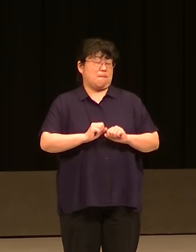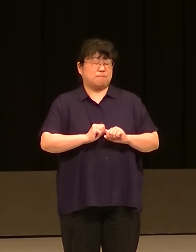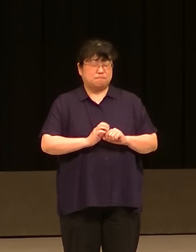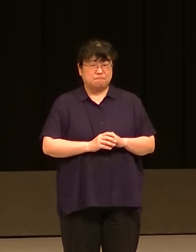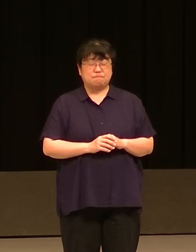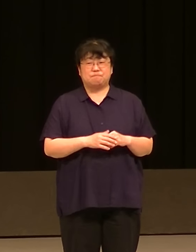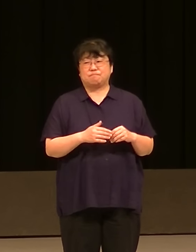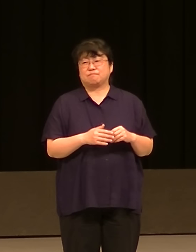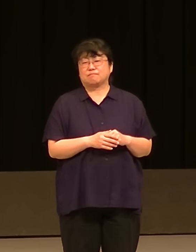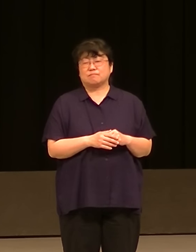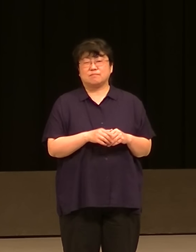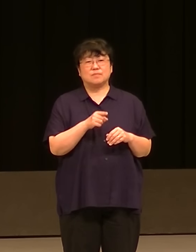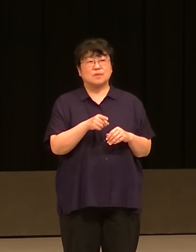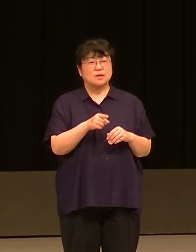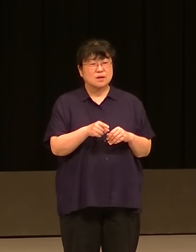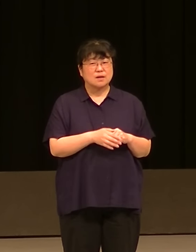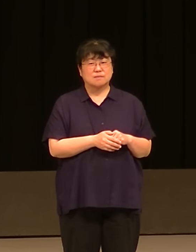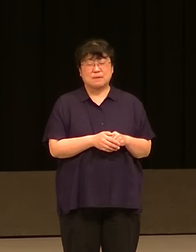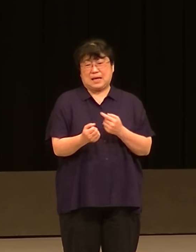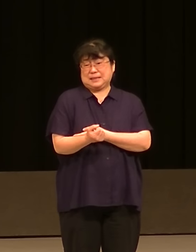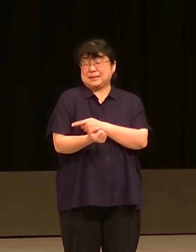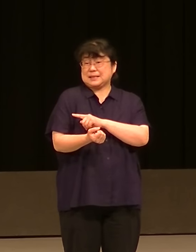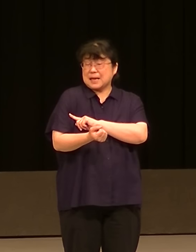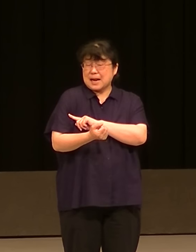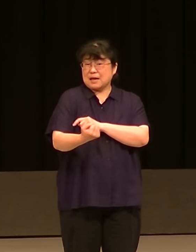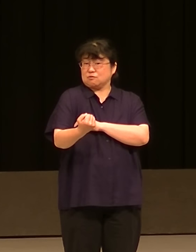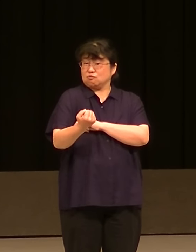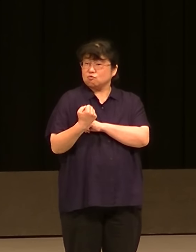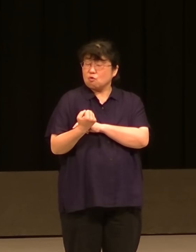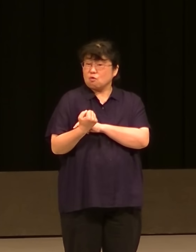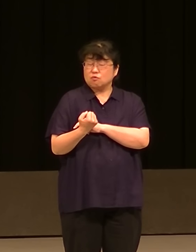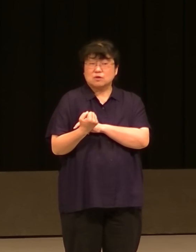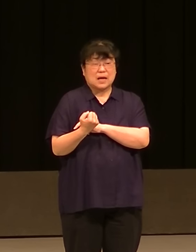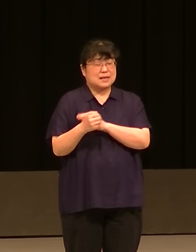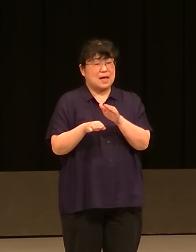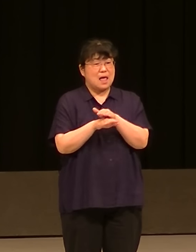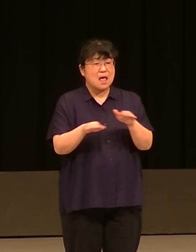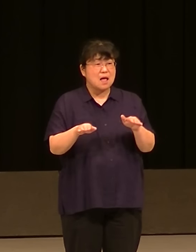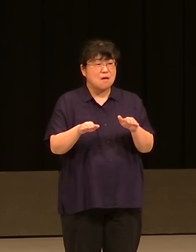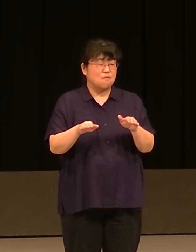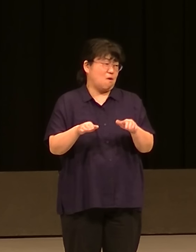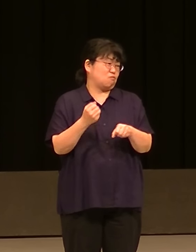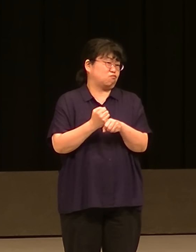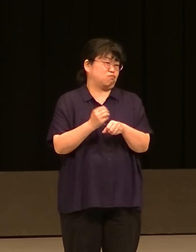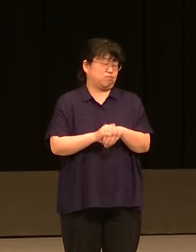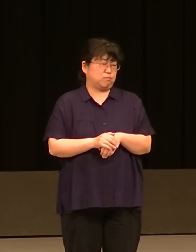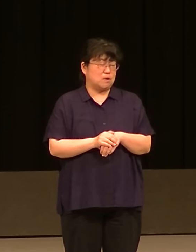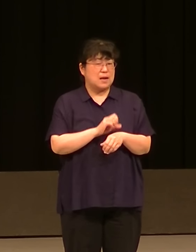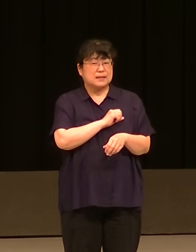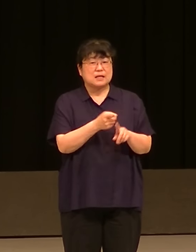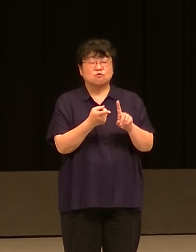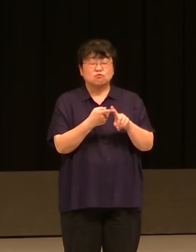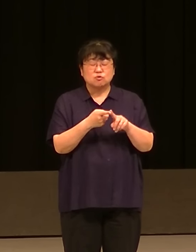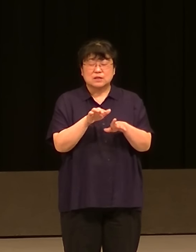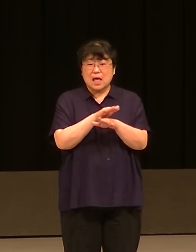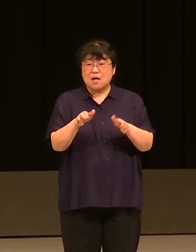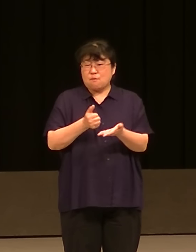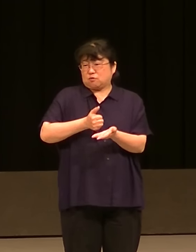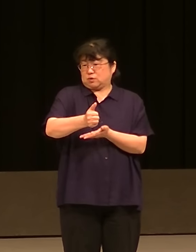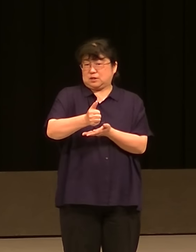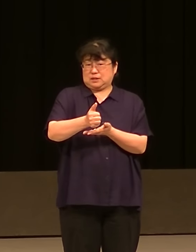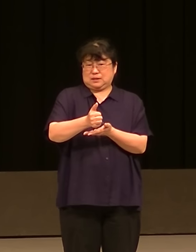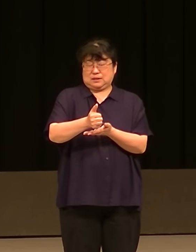によって、この世は力によって強さによって平和をもたらすんだ、これが積極的平和主義だというふう